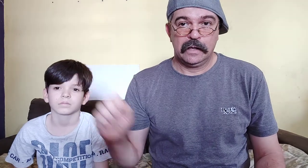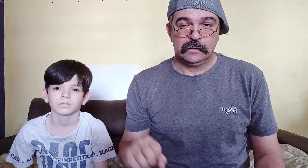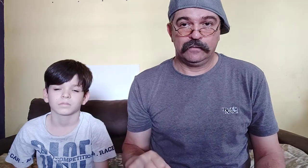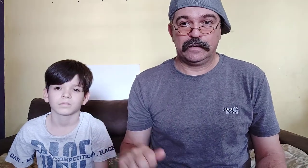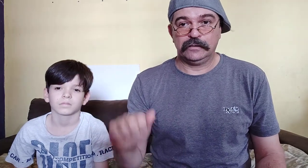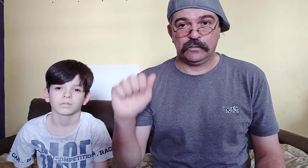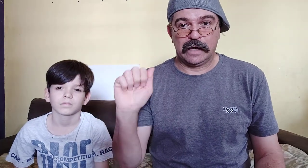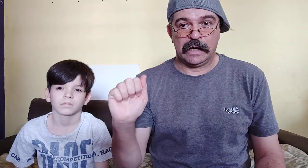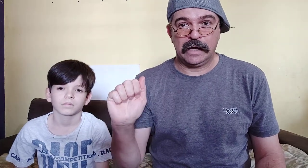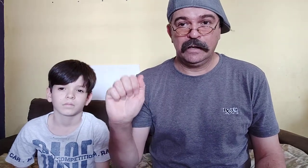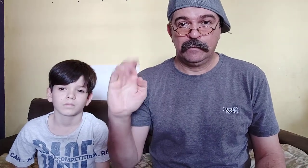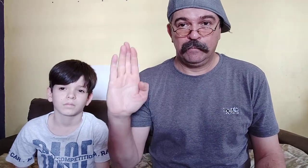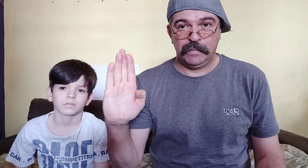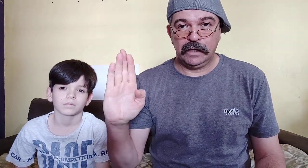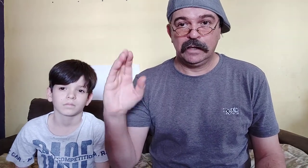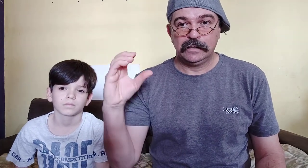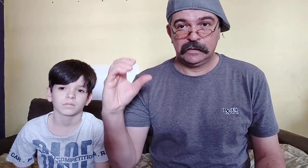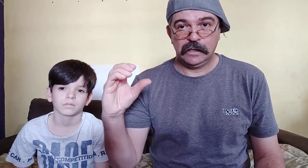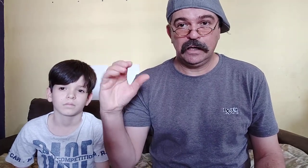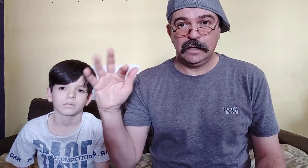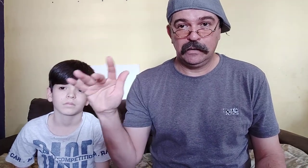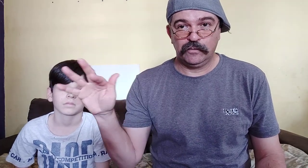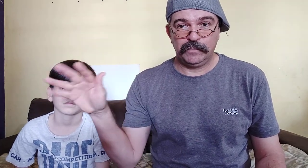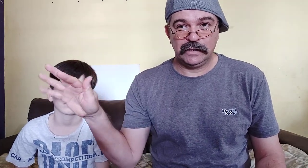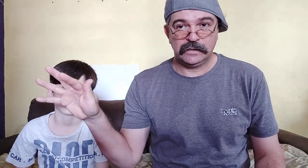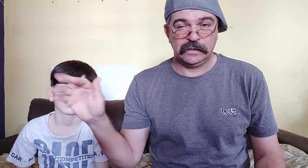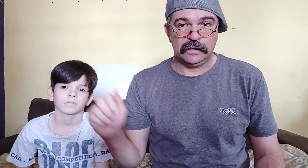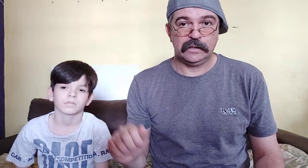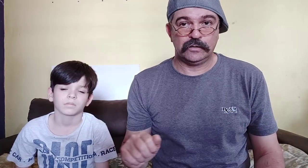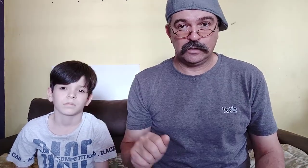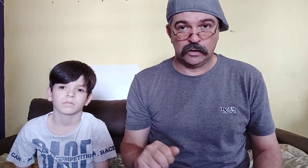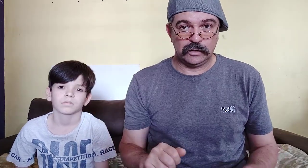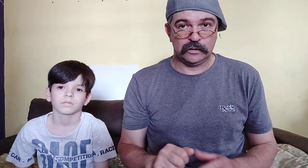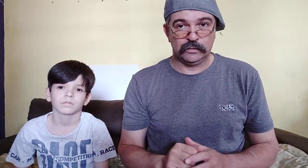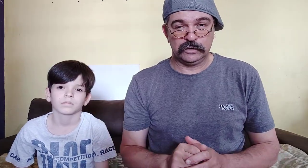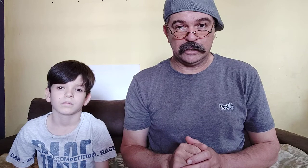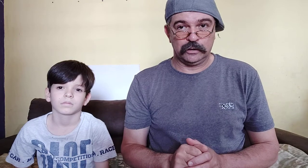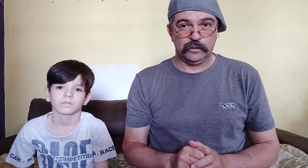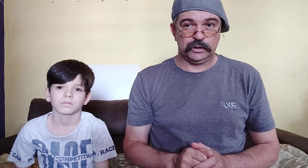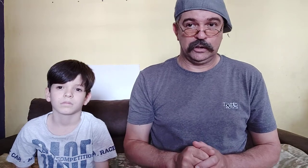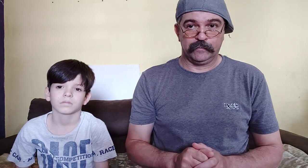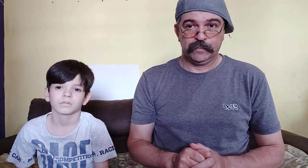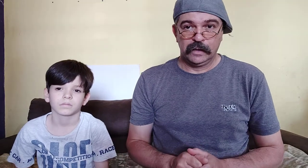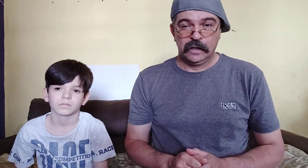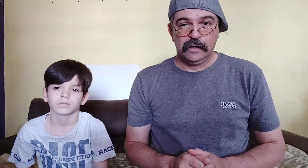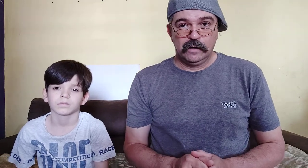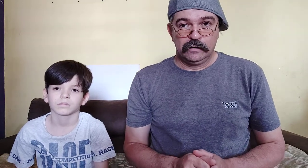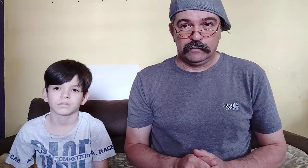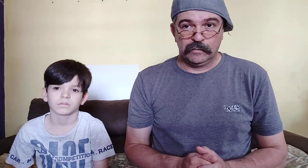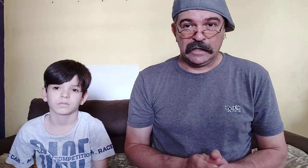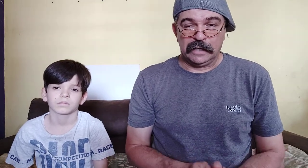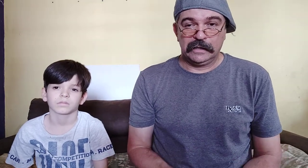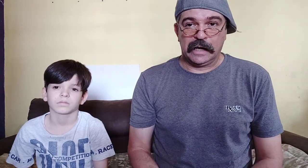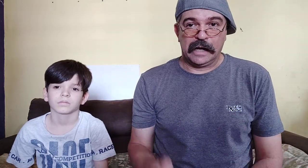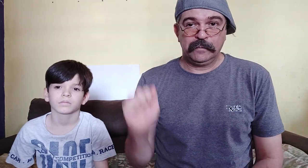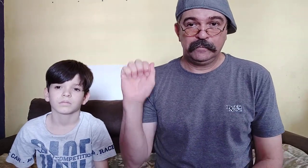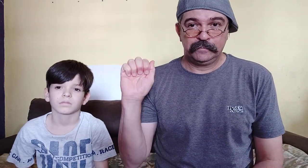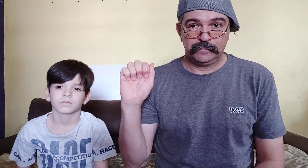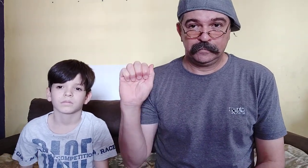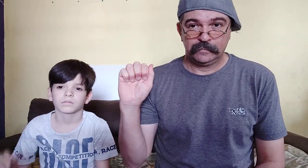Você faz A, B, C e movimenta assim. Esse é o sinal de datilologia. Vamos lá, letra A.